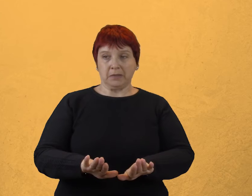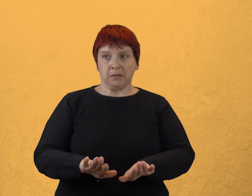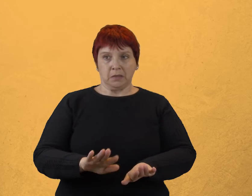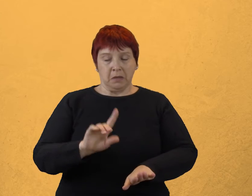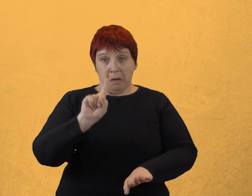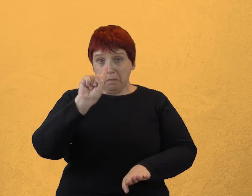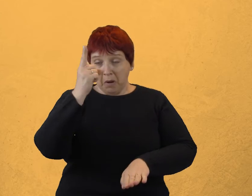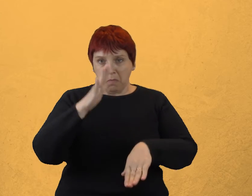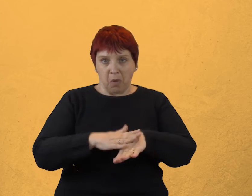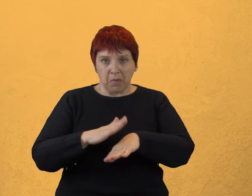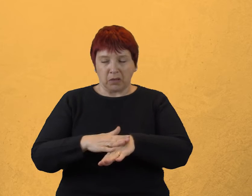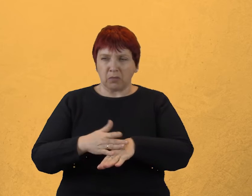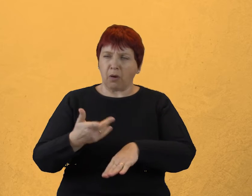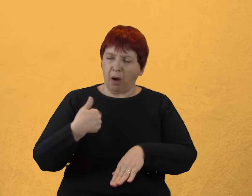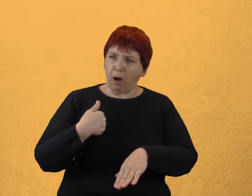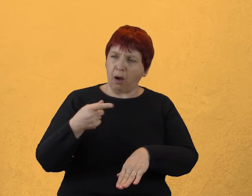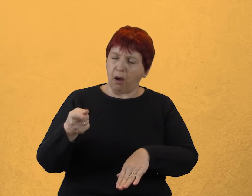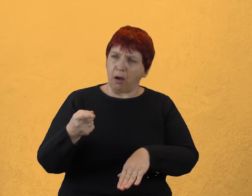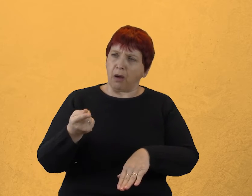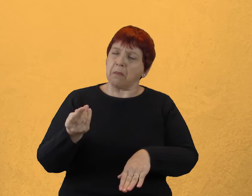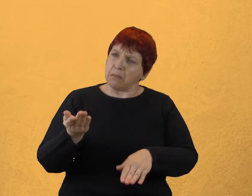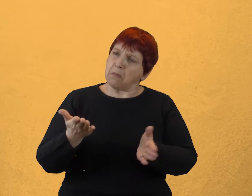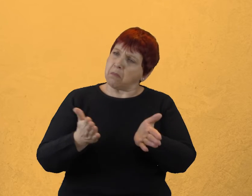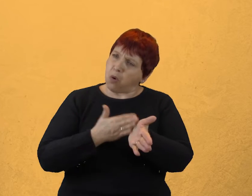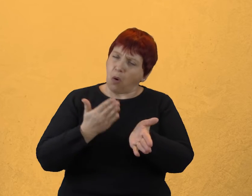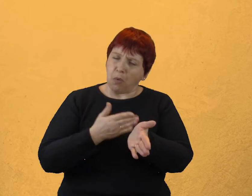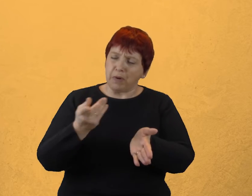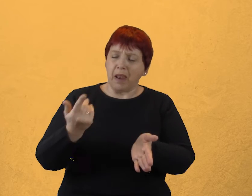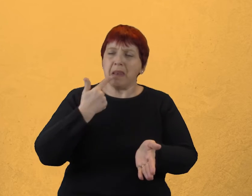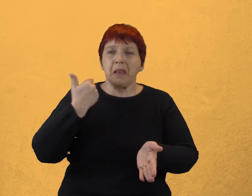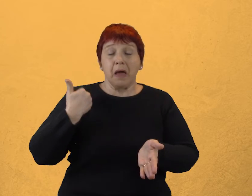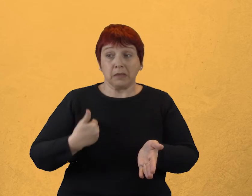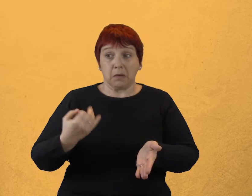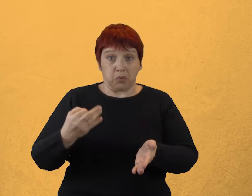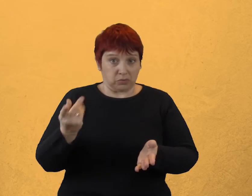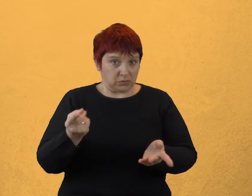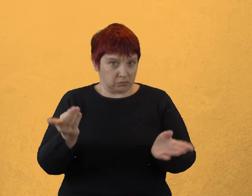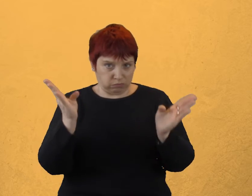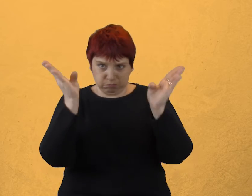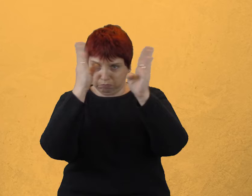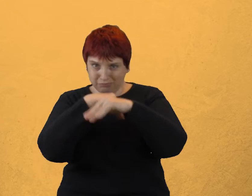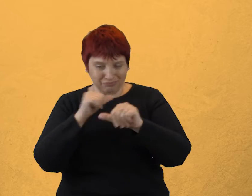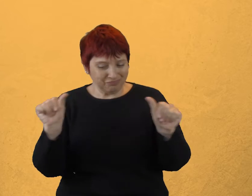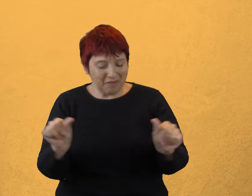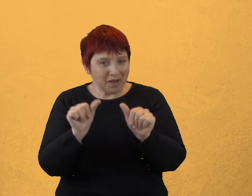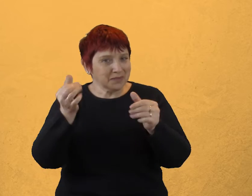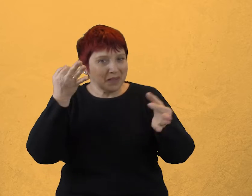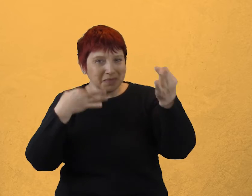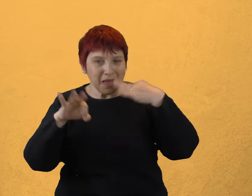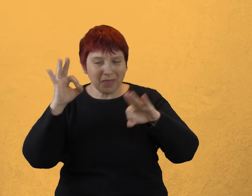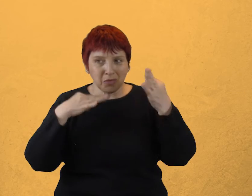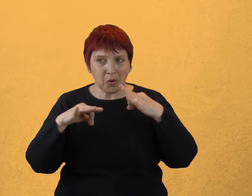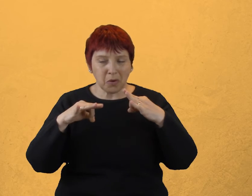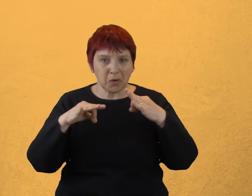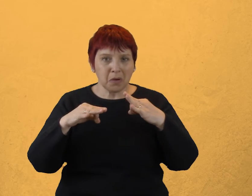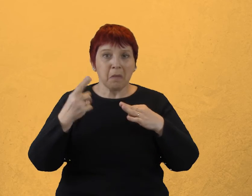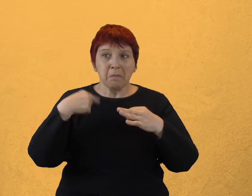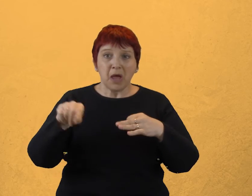Al principio me vino mucha pena, porque la obra de teatro corría el riesgo de venirse abajo. Pero cuando el profesor